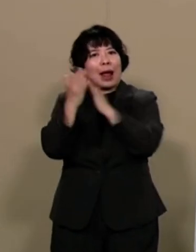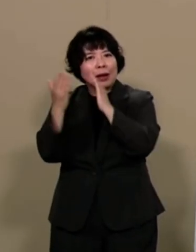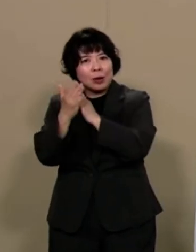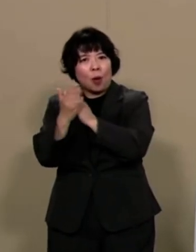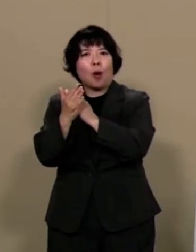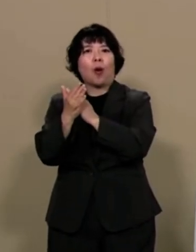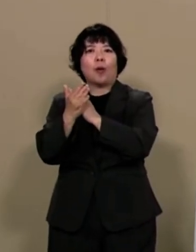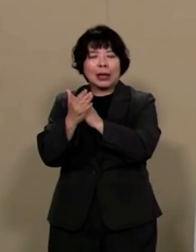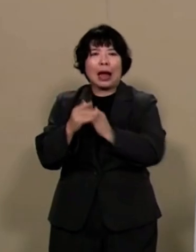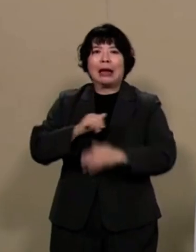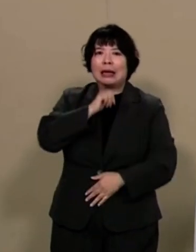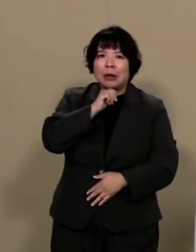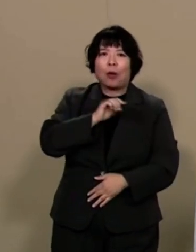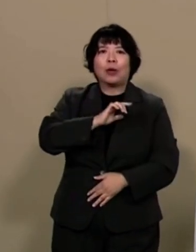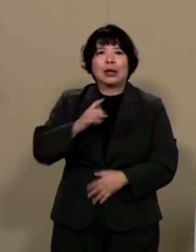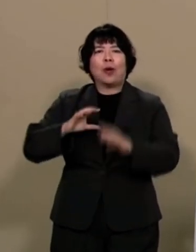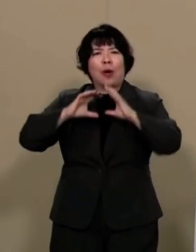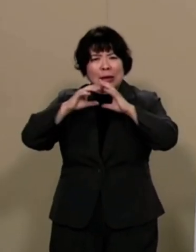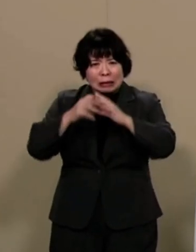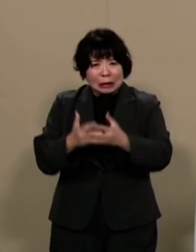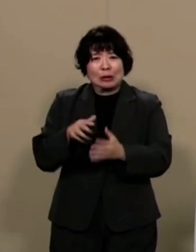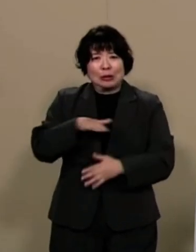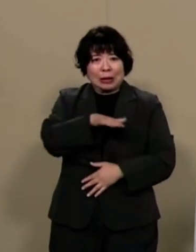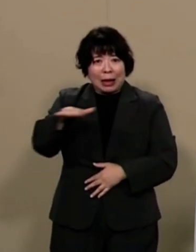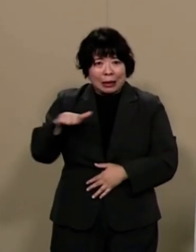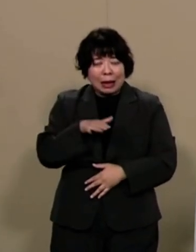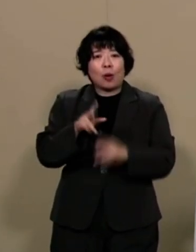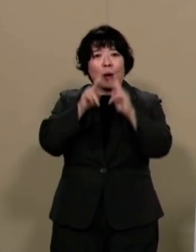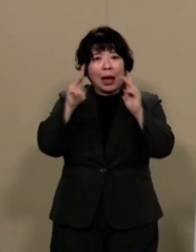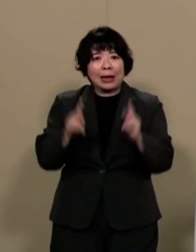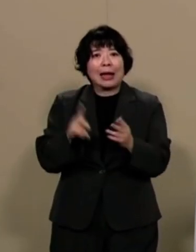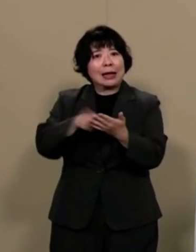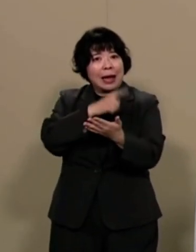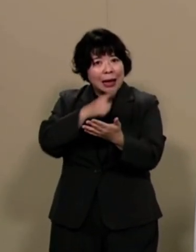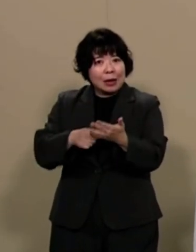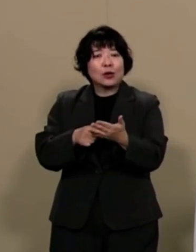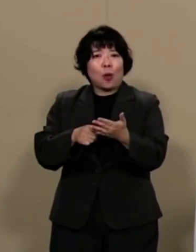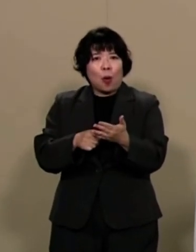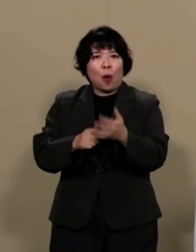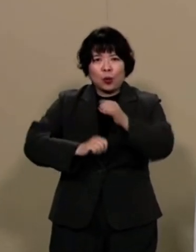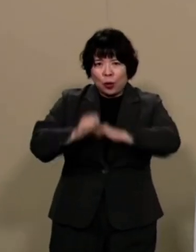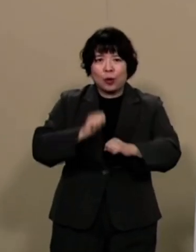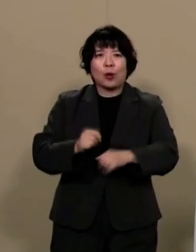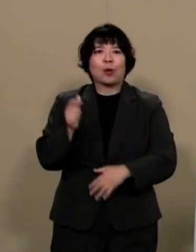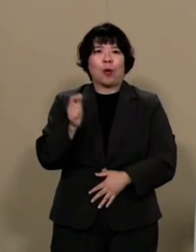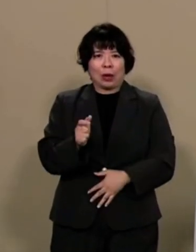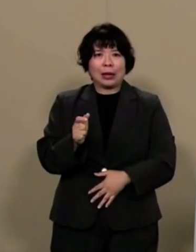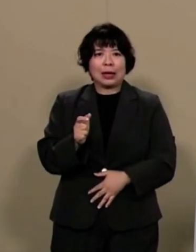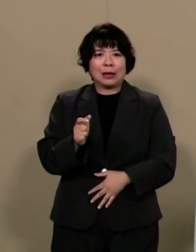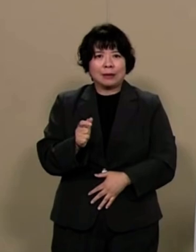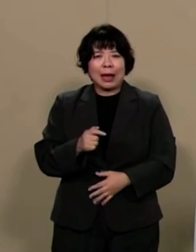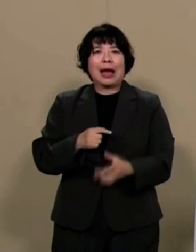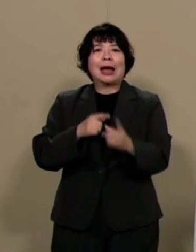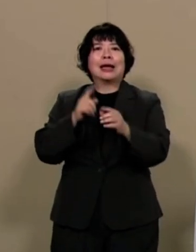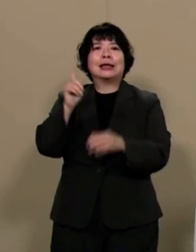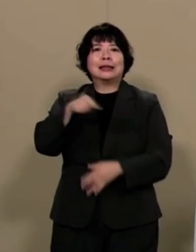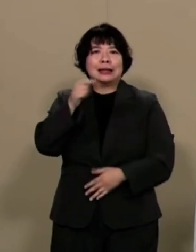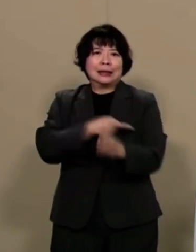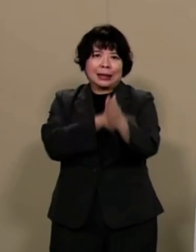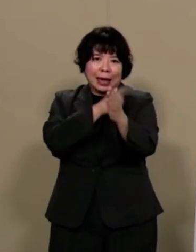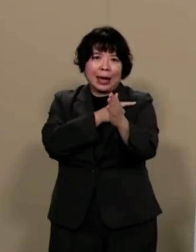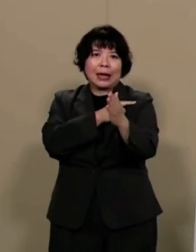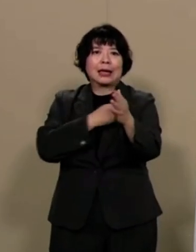貧困などの地球規模の課題解決の取り組みを強化し力強く人権外交を展開